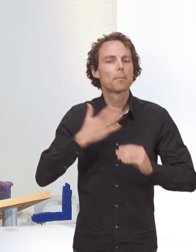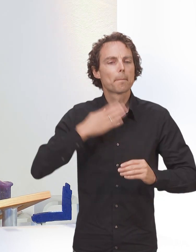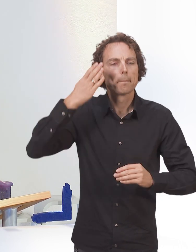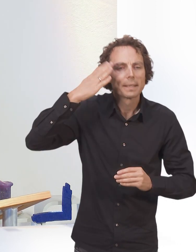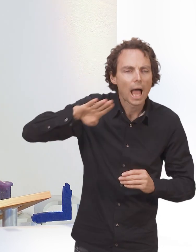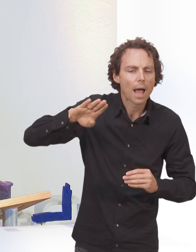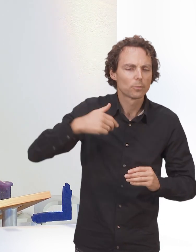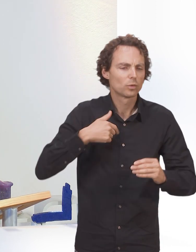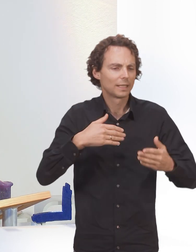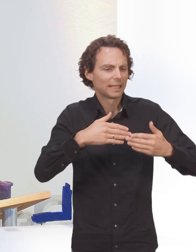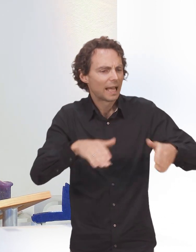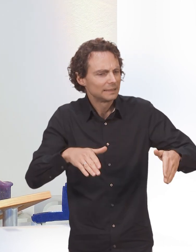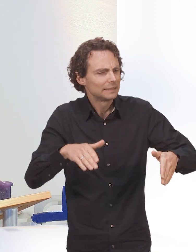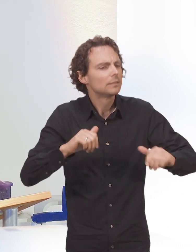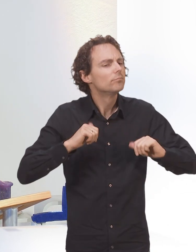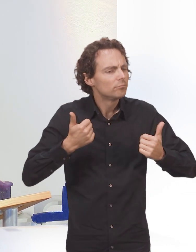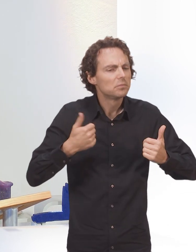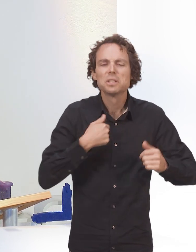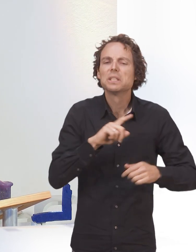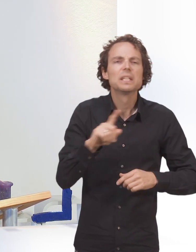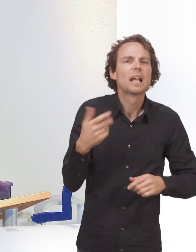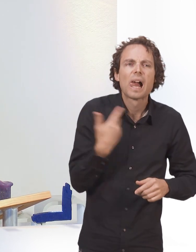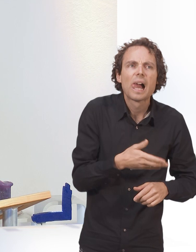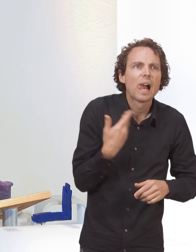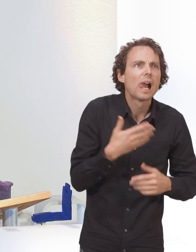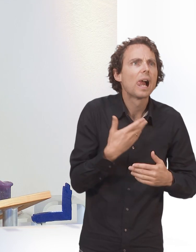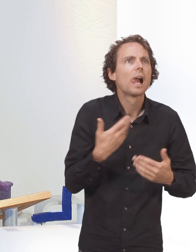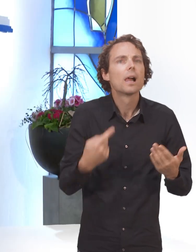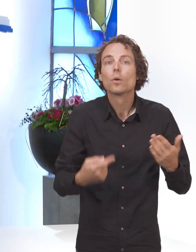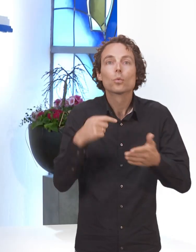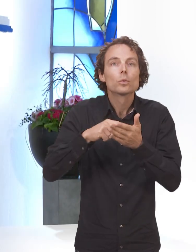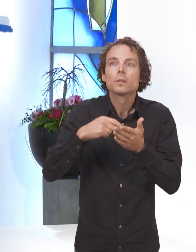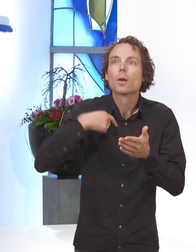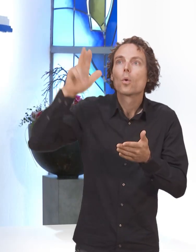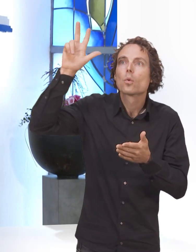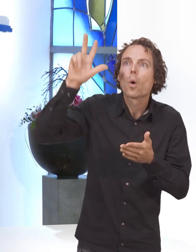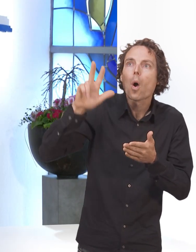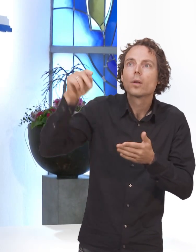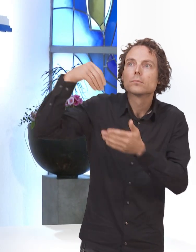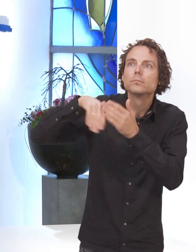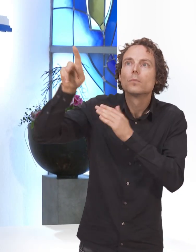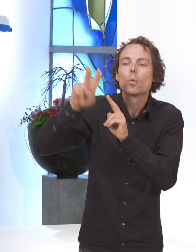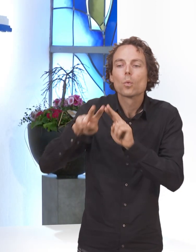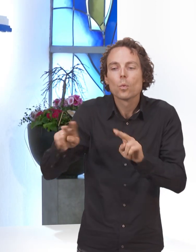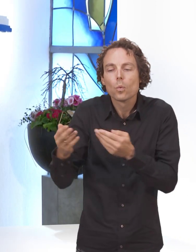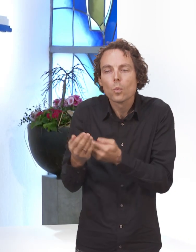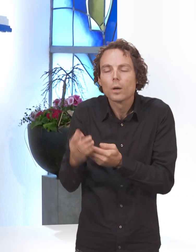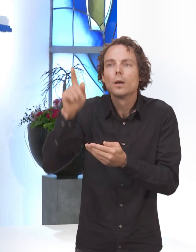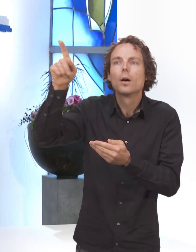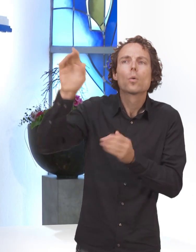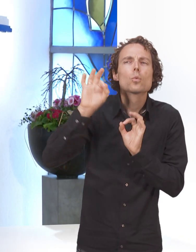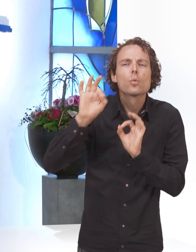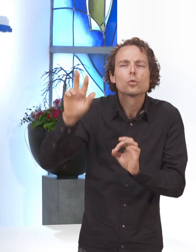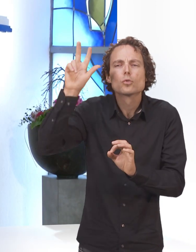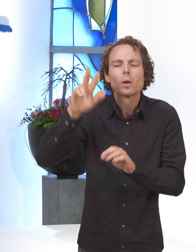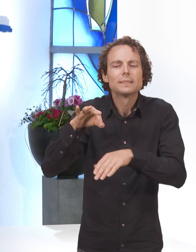meine Begrenzung und muss nicht daran verzweifeln, weil ich ja in Gott ruhe. Er ist ein guter Gott, sensibel, fair und